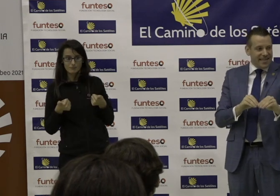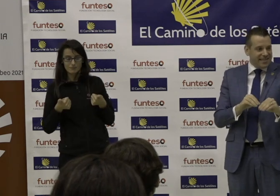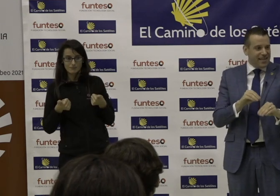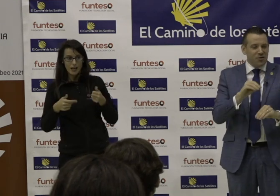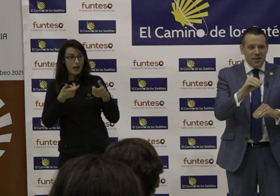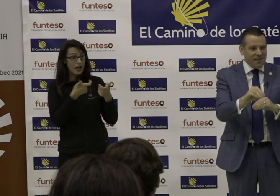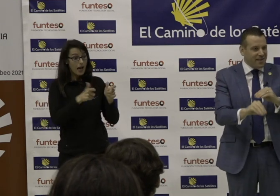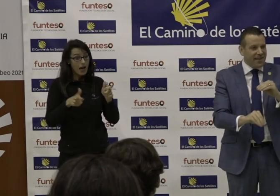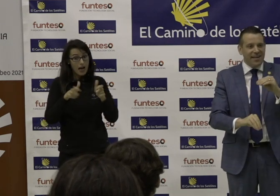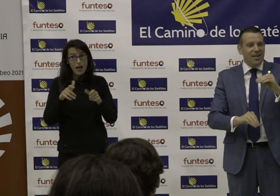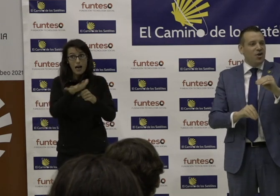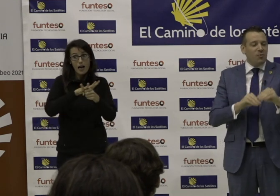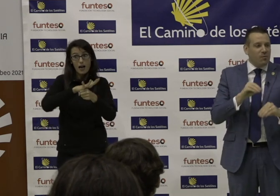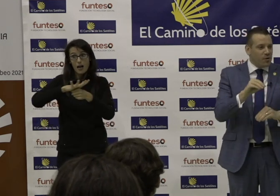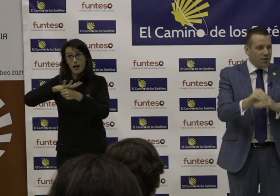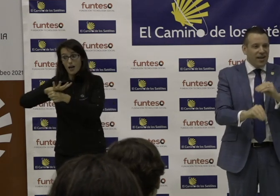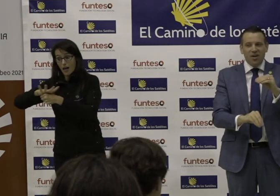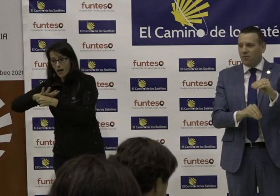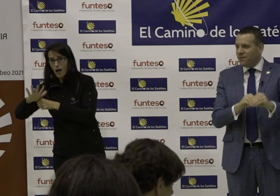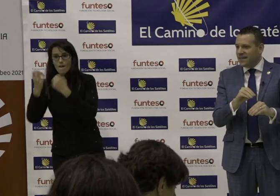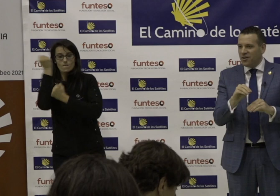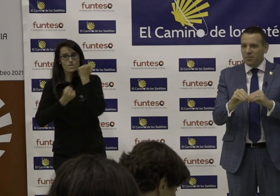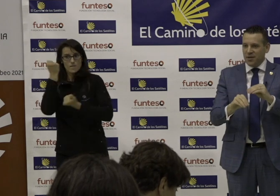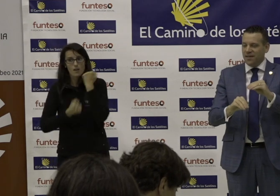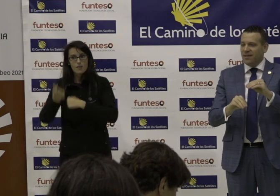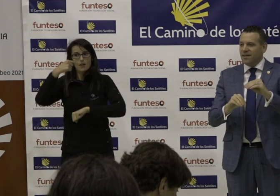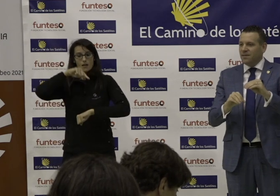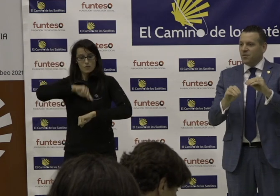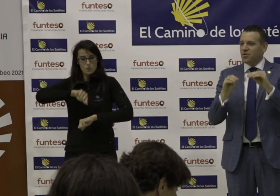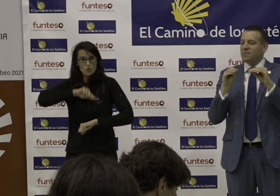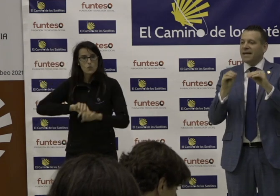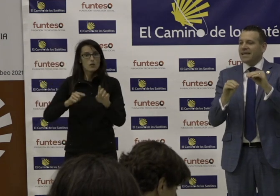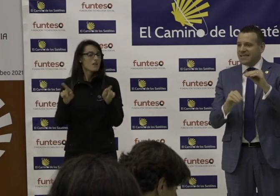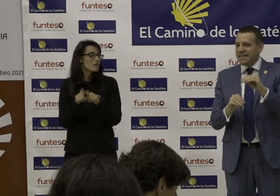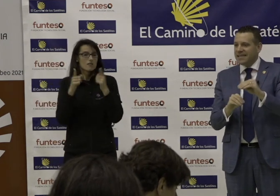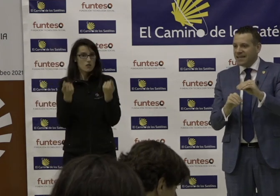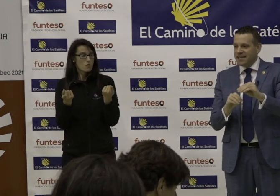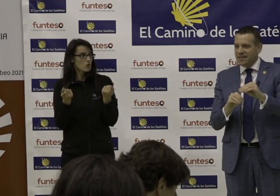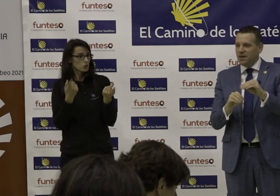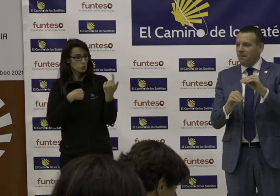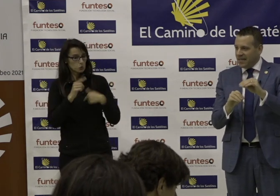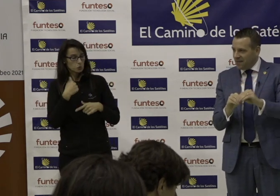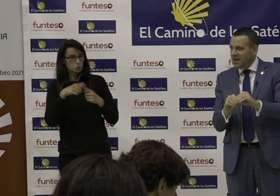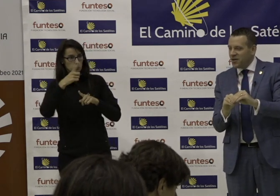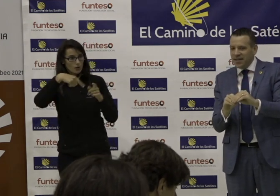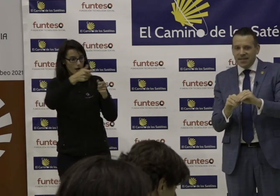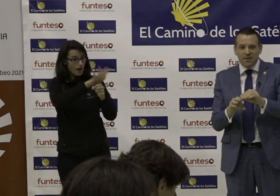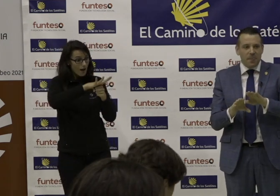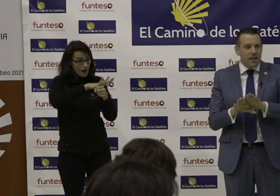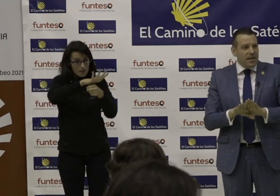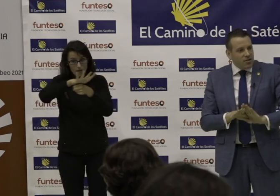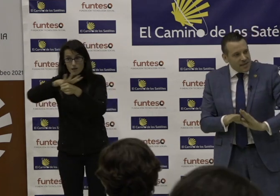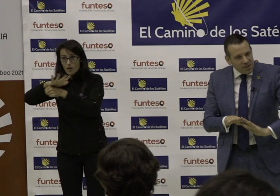las áreas, tanto financiera como emocional, como física, no importa. Vosotros marcar distintas áreas para trabajar con